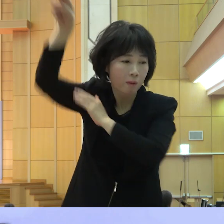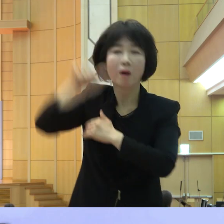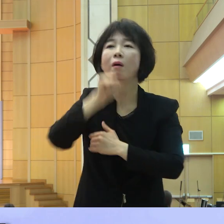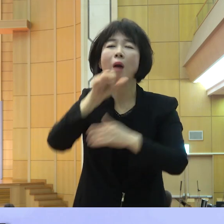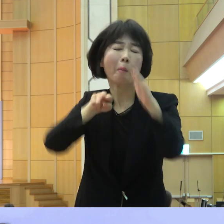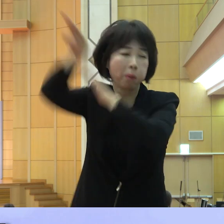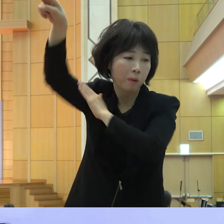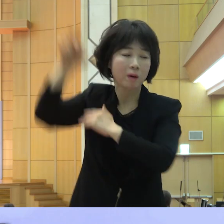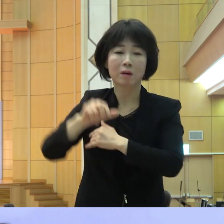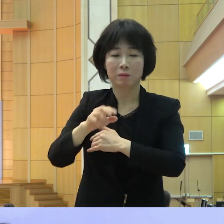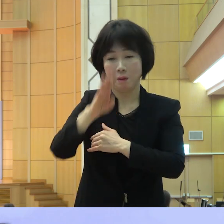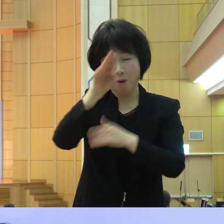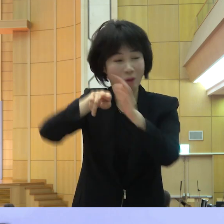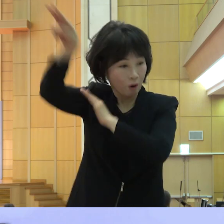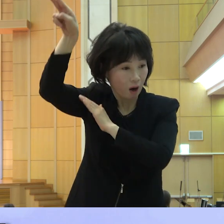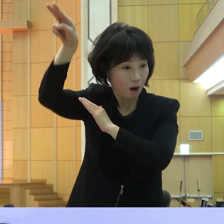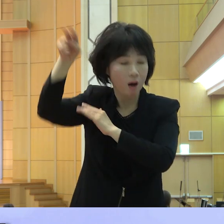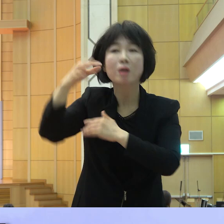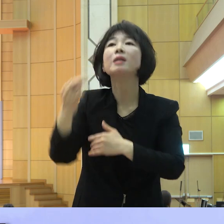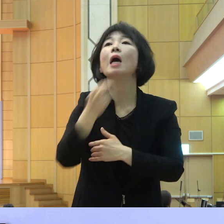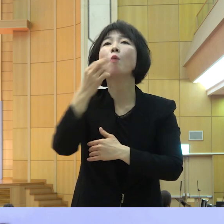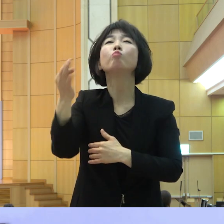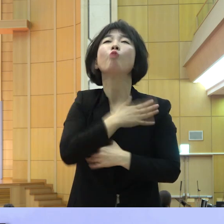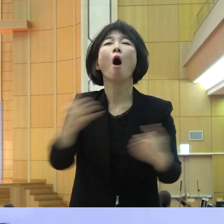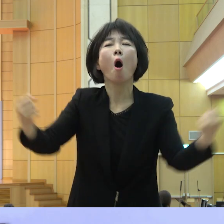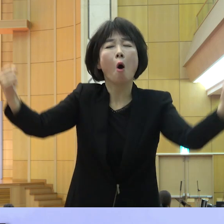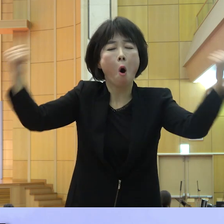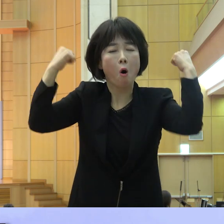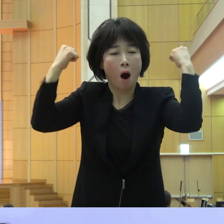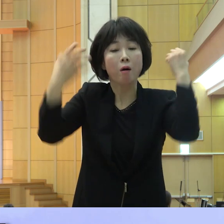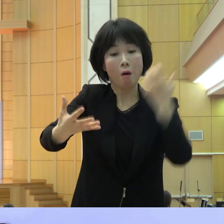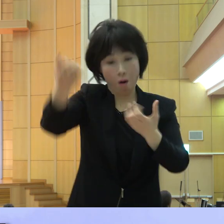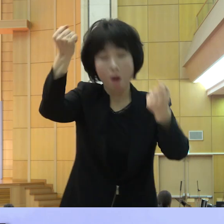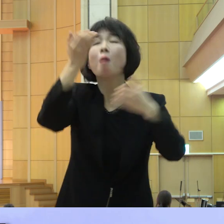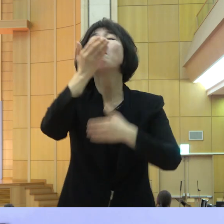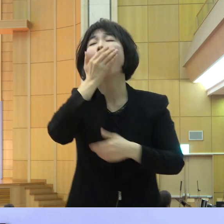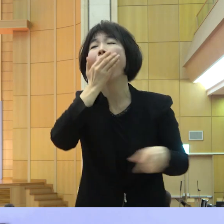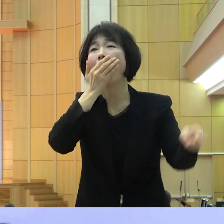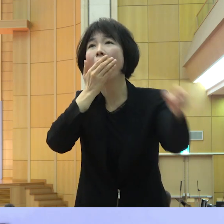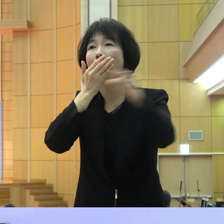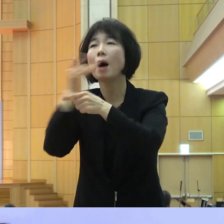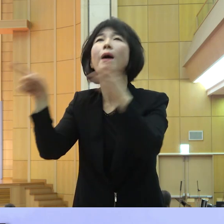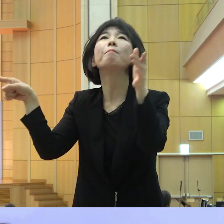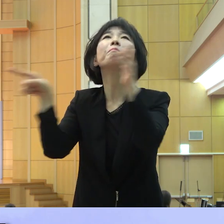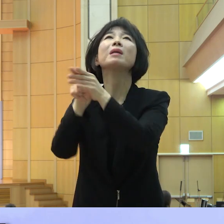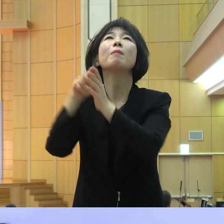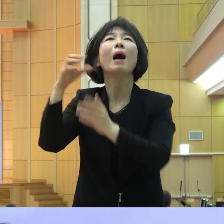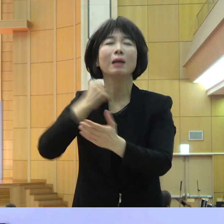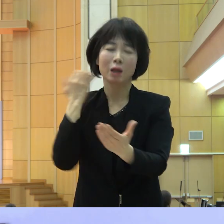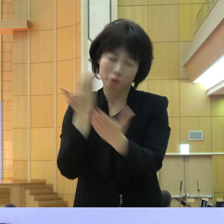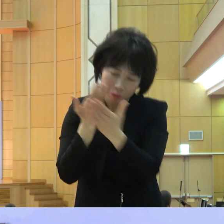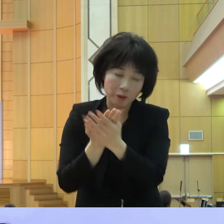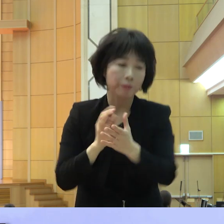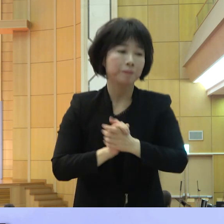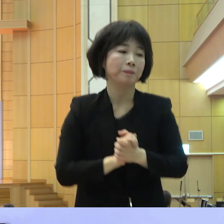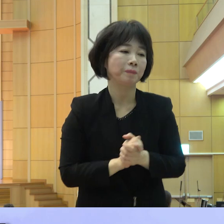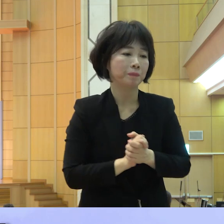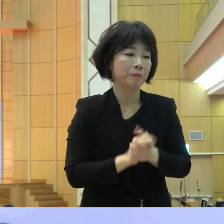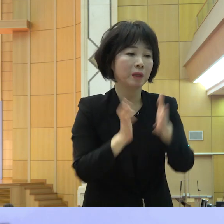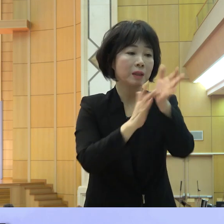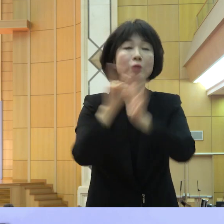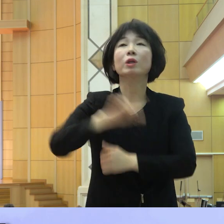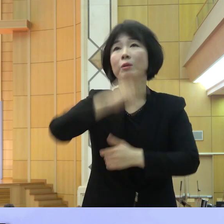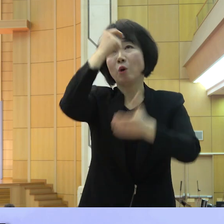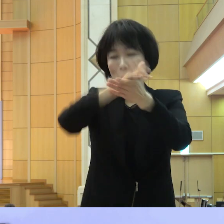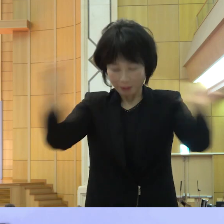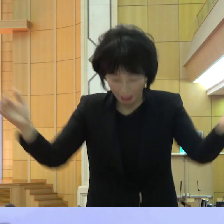떠나가고 생명과 부여와 건강을 얻는다는 것입니다. 그런 믿음 있는 자들 되기를 원합니다. 예수님